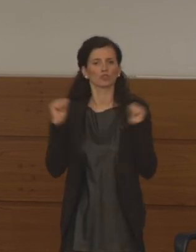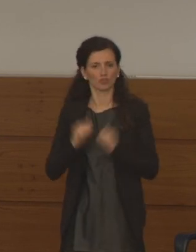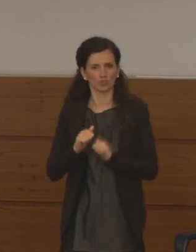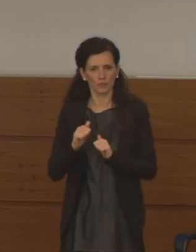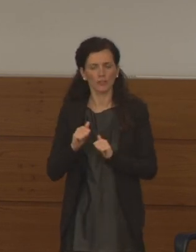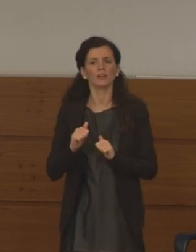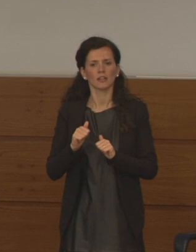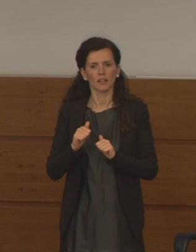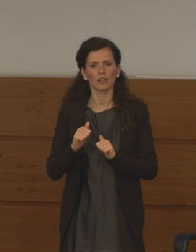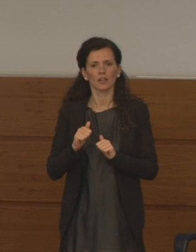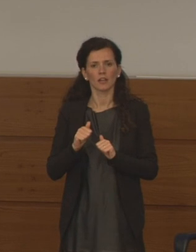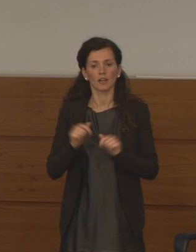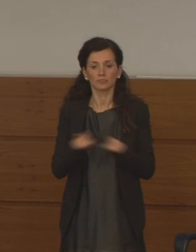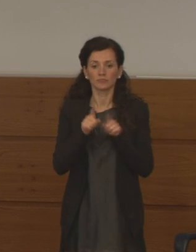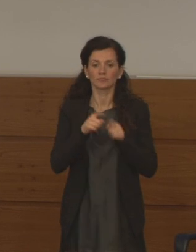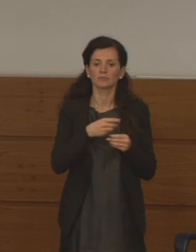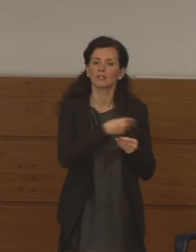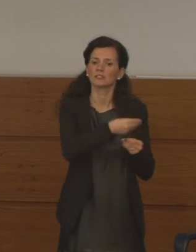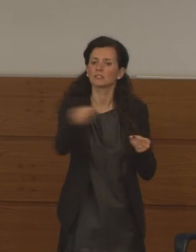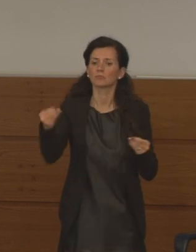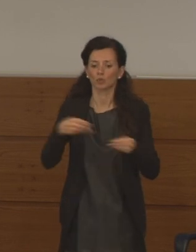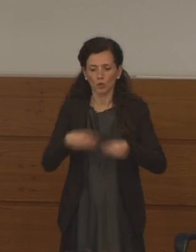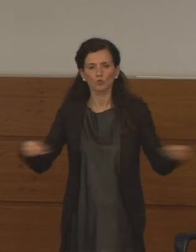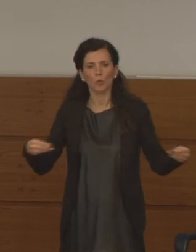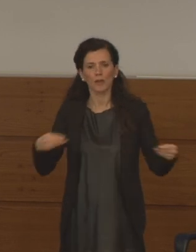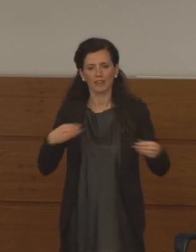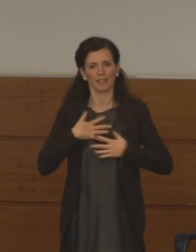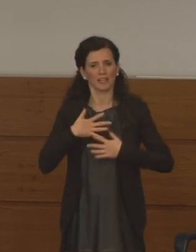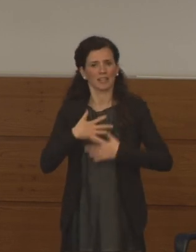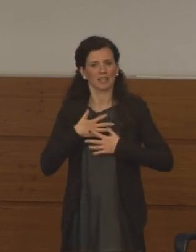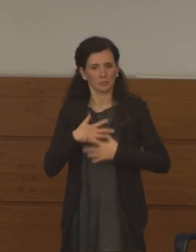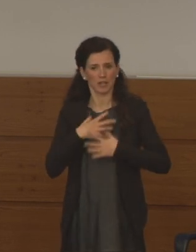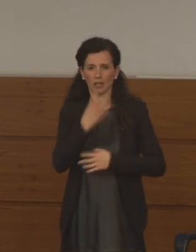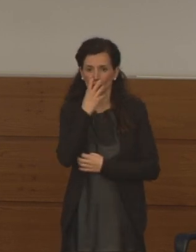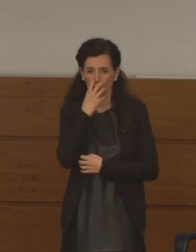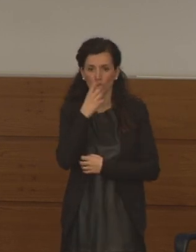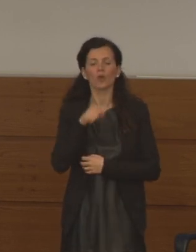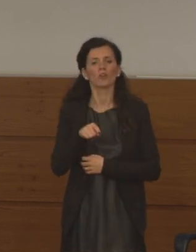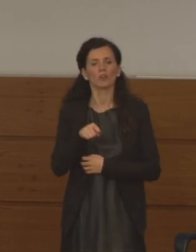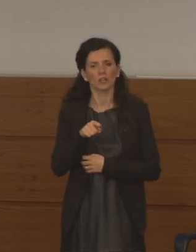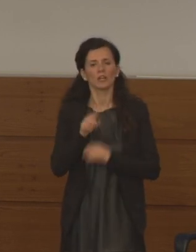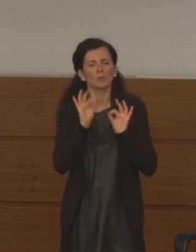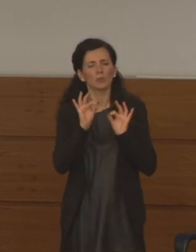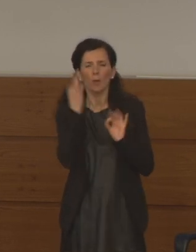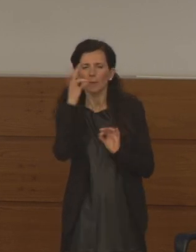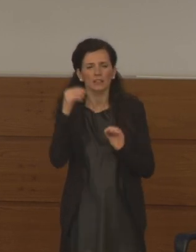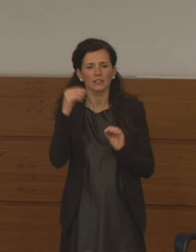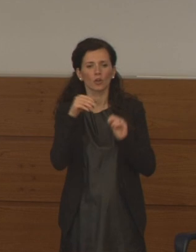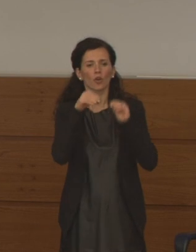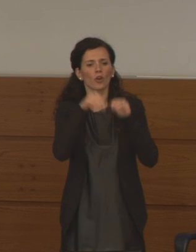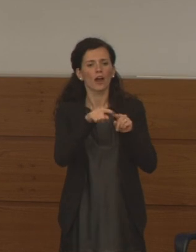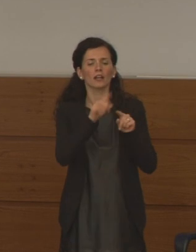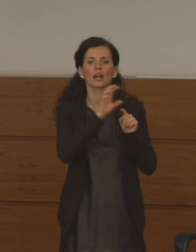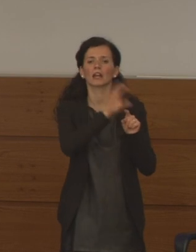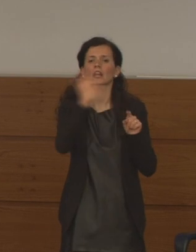la distribuzione di ventilatori in tutte le regioni in particolar modo nelle regioni con